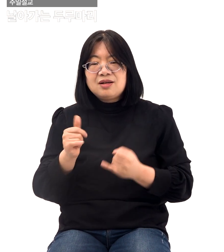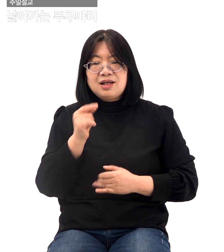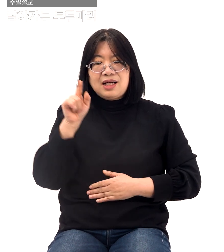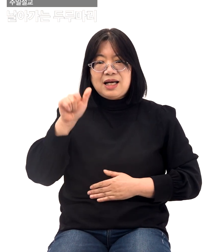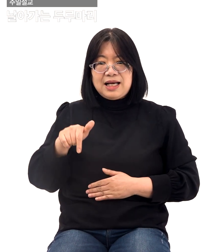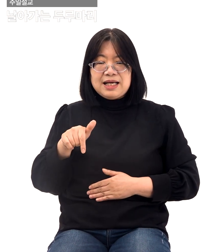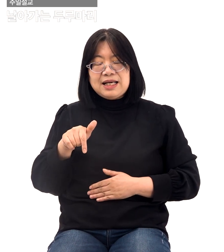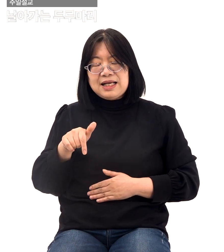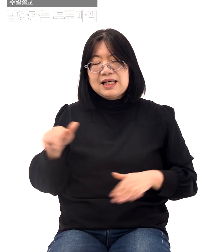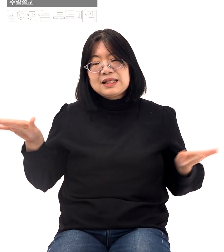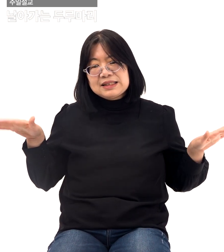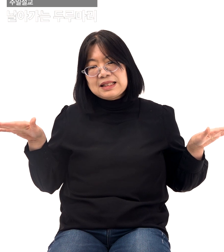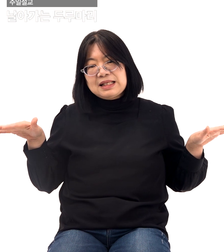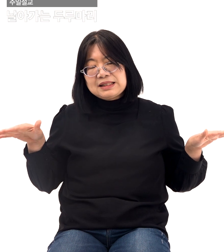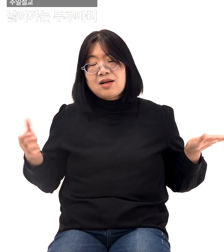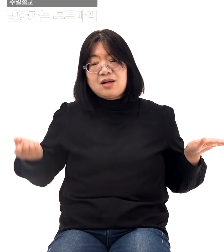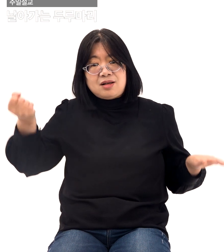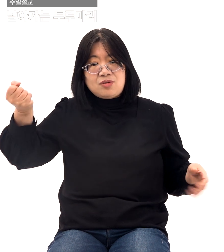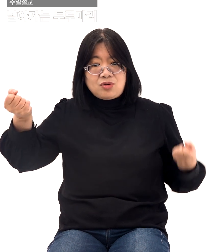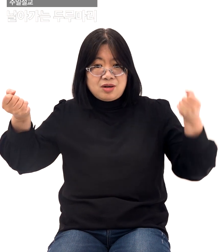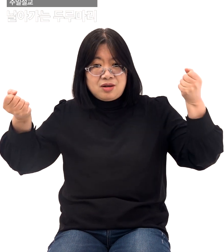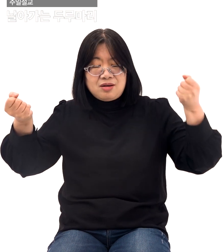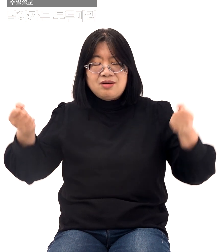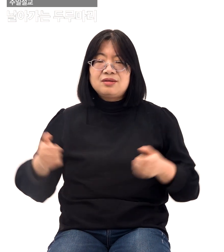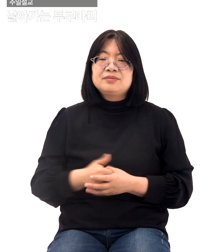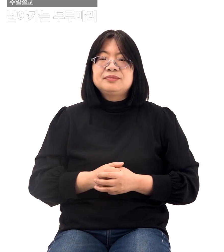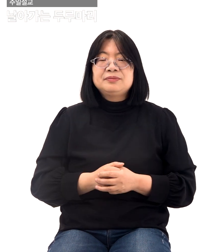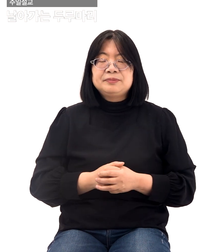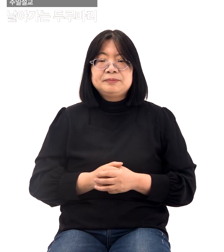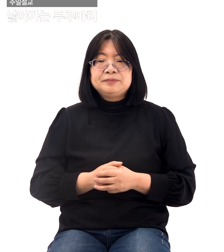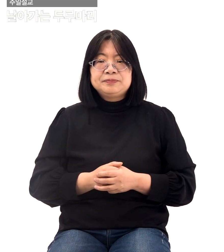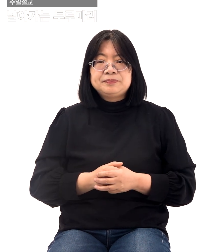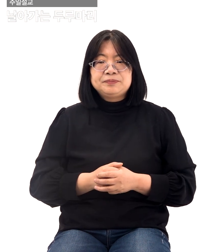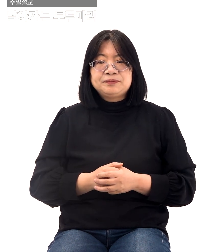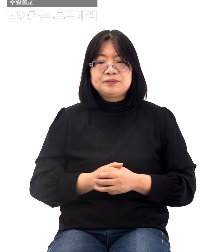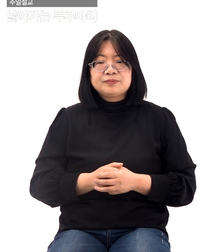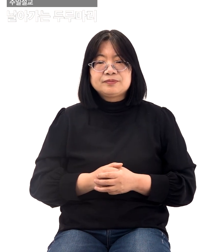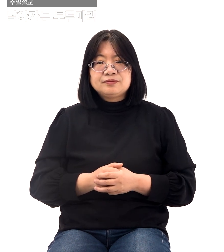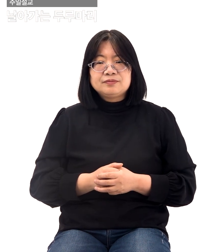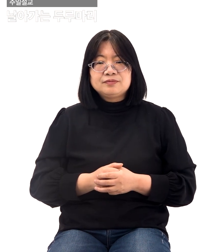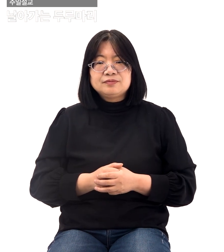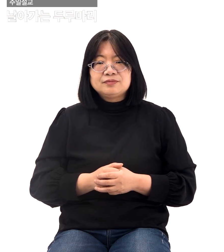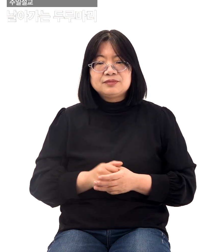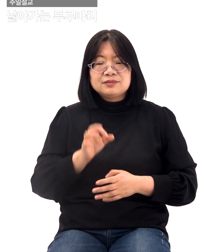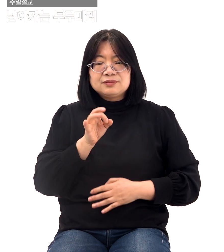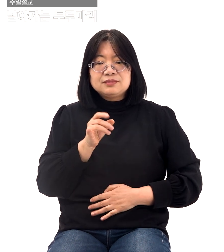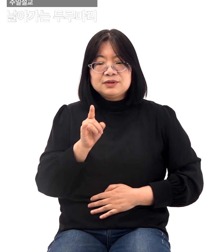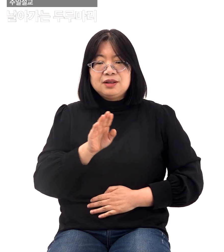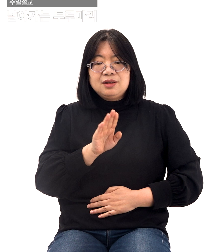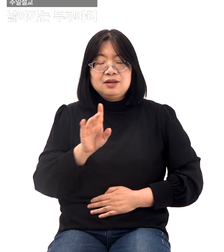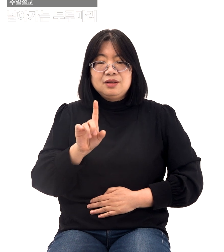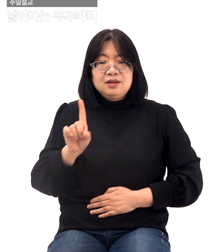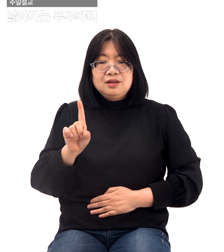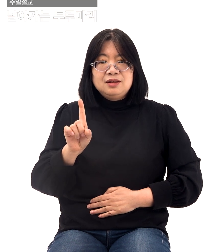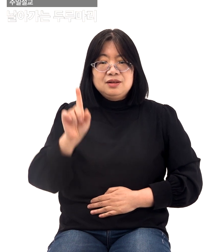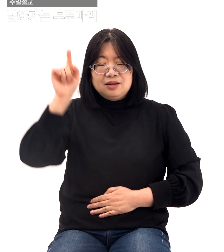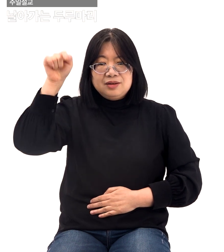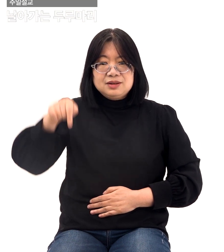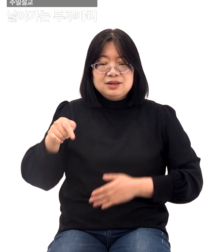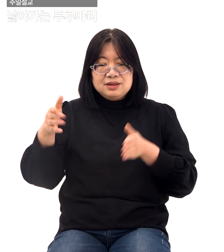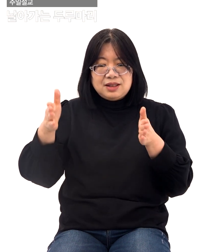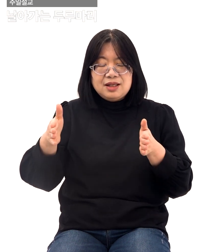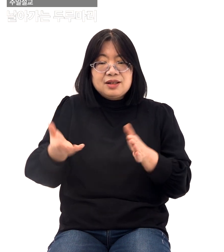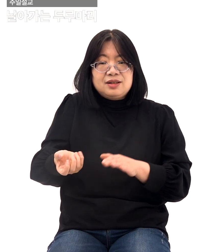날개. 근데 이 학의 날개를 가진 두 여인이 그 에바를 천지 사이에 들어요.